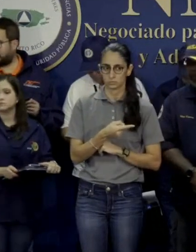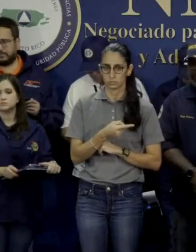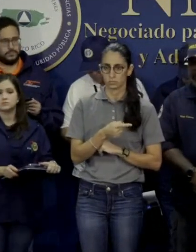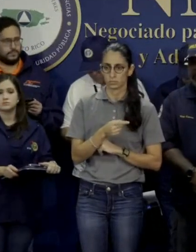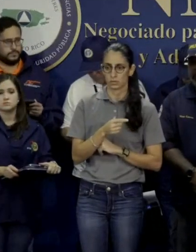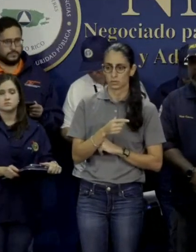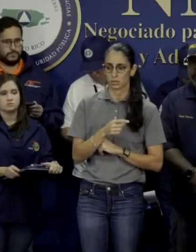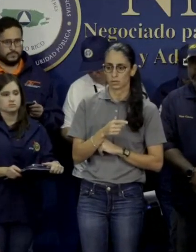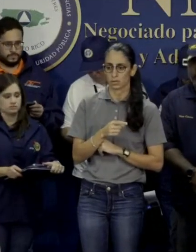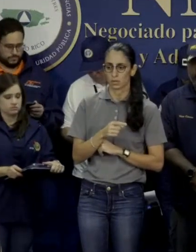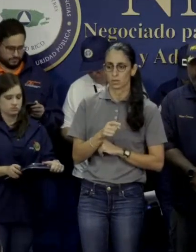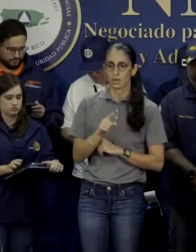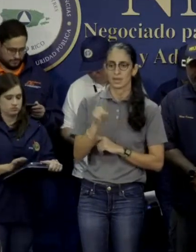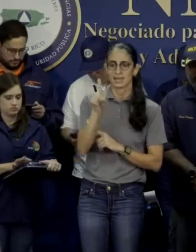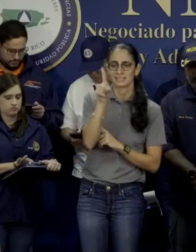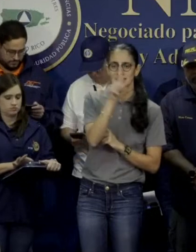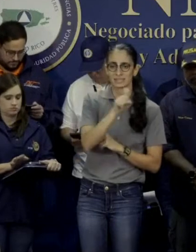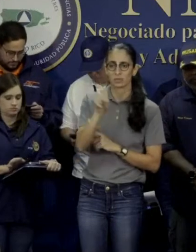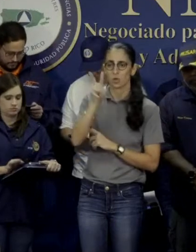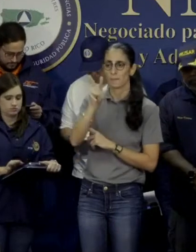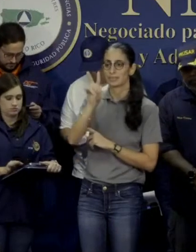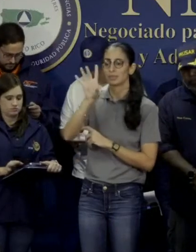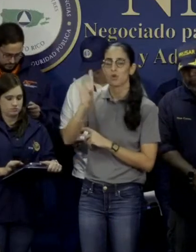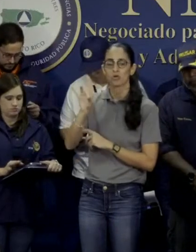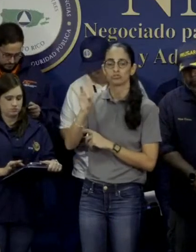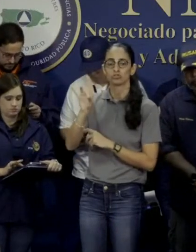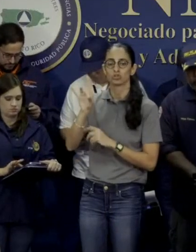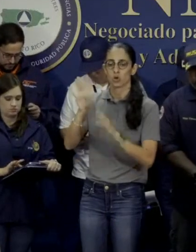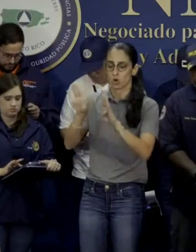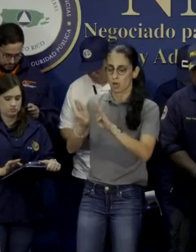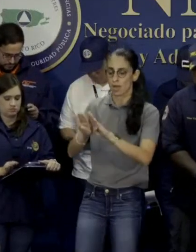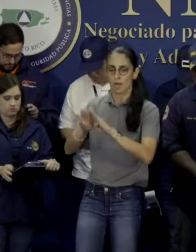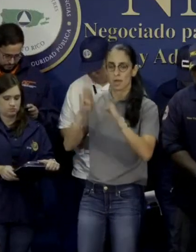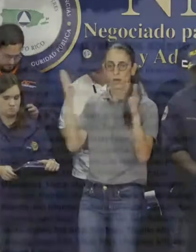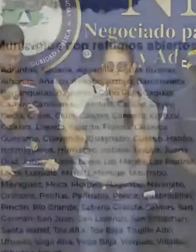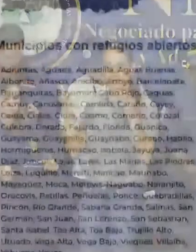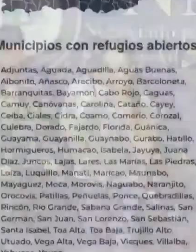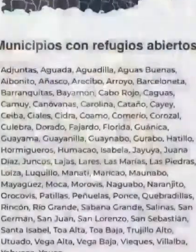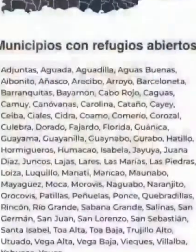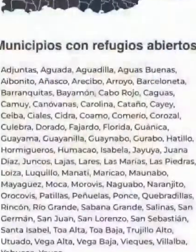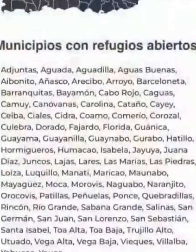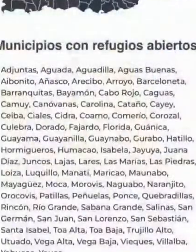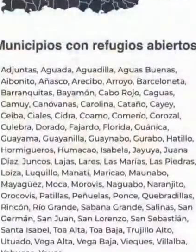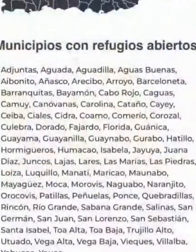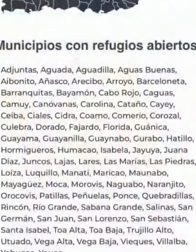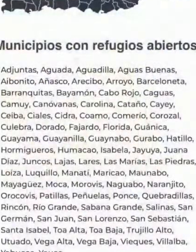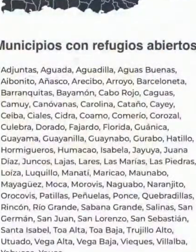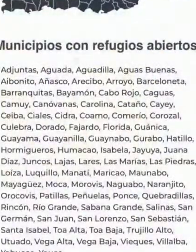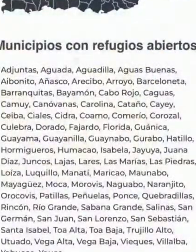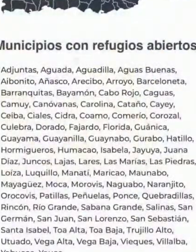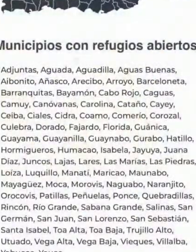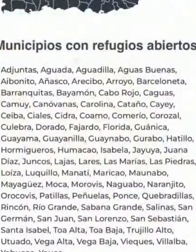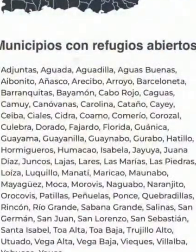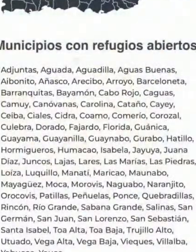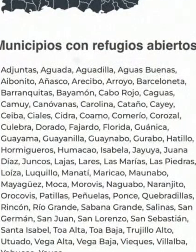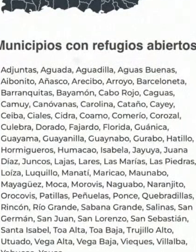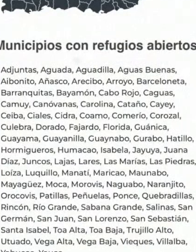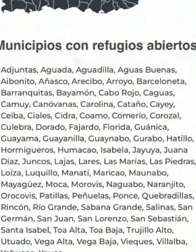128 refugios. 128 refugios abiertos en 78 municipios.